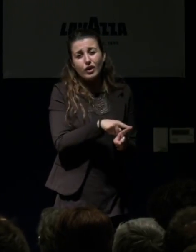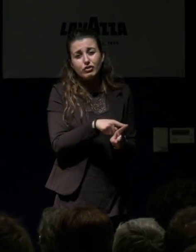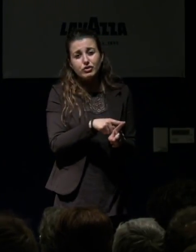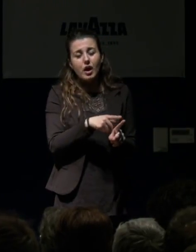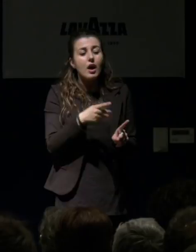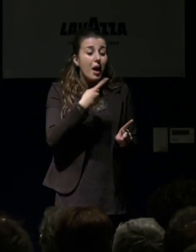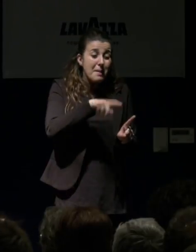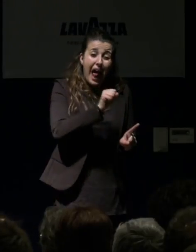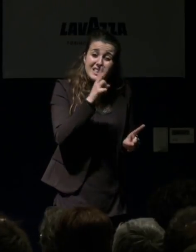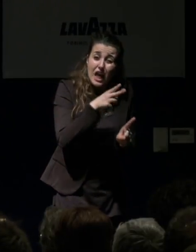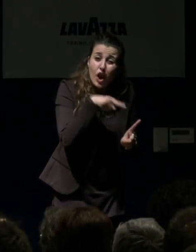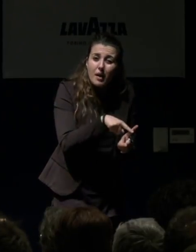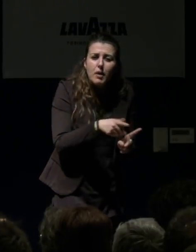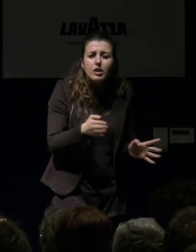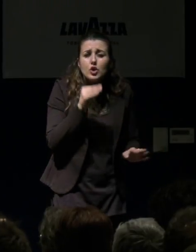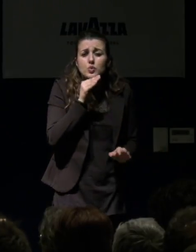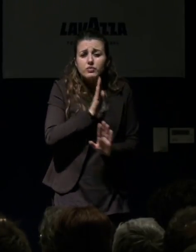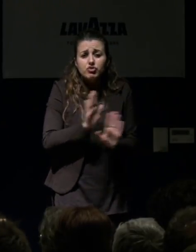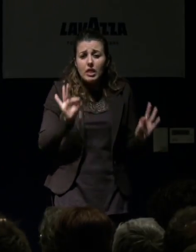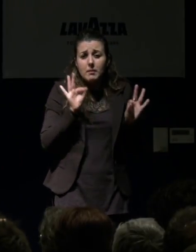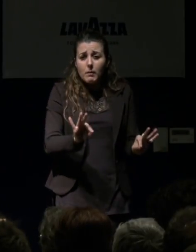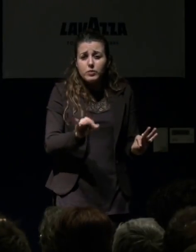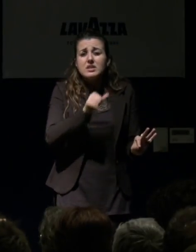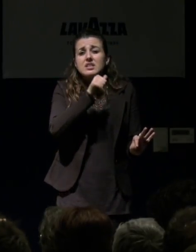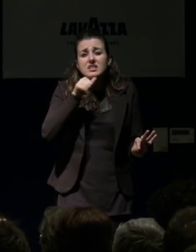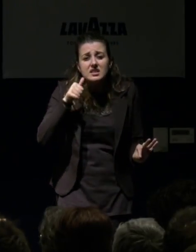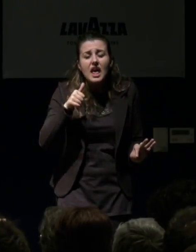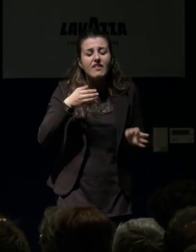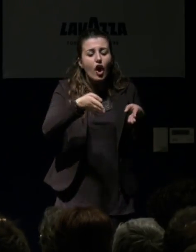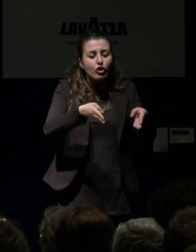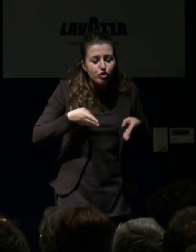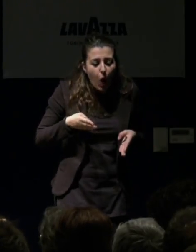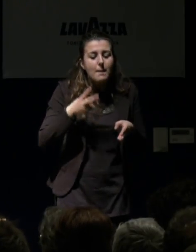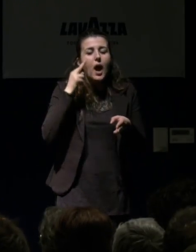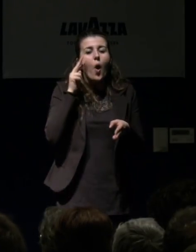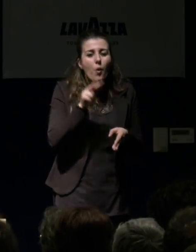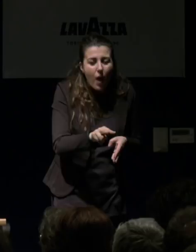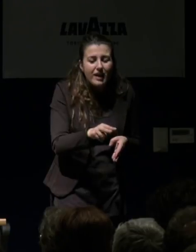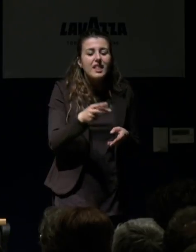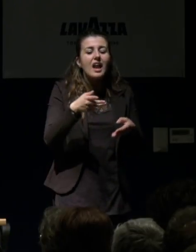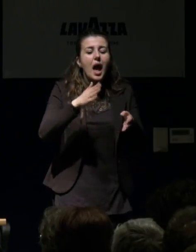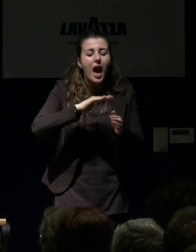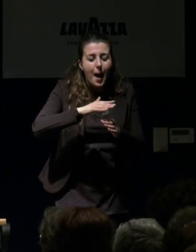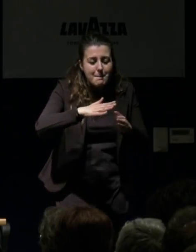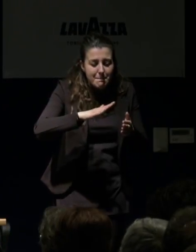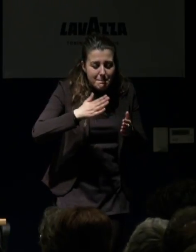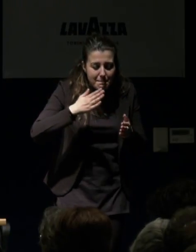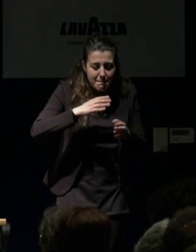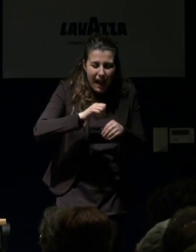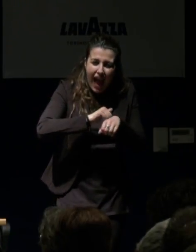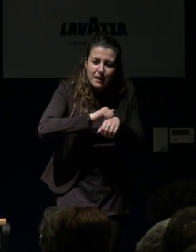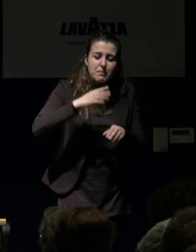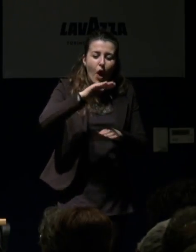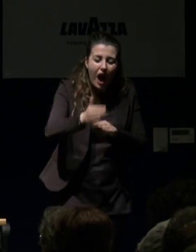questo basta per andare a trovarlo per passare delle ore accanto alla sua tomba in silenzio a carezzare il marmo risistemare i fiori e le